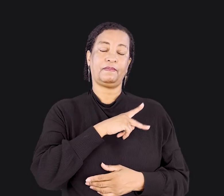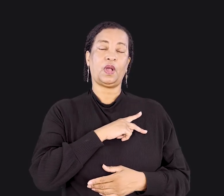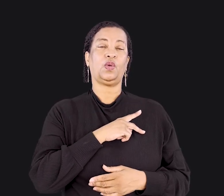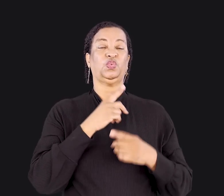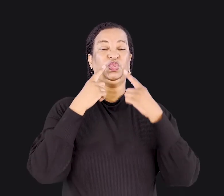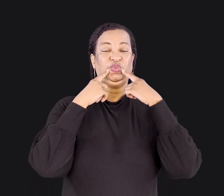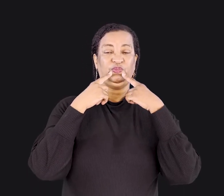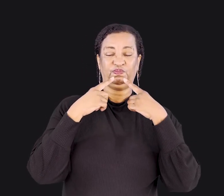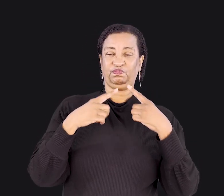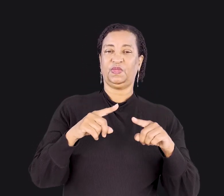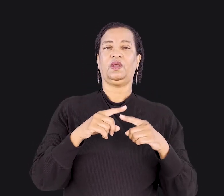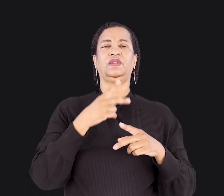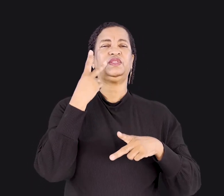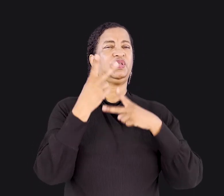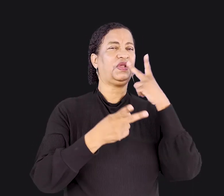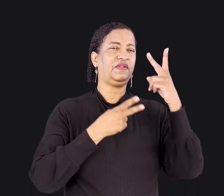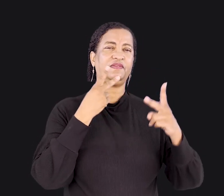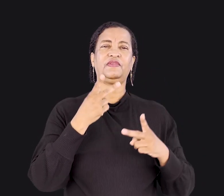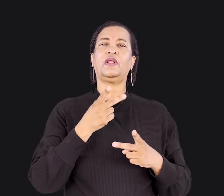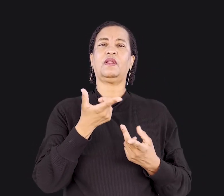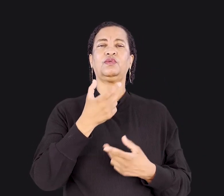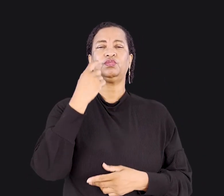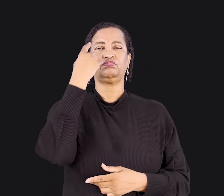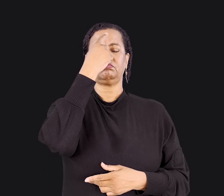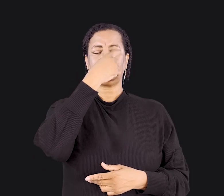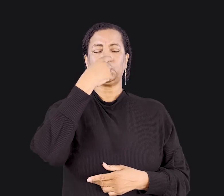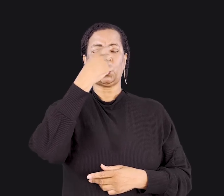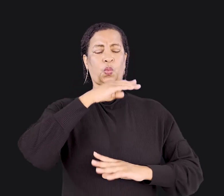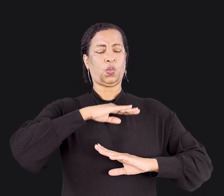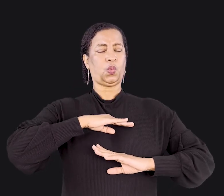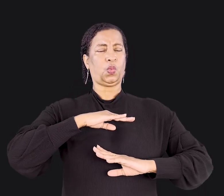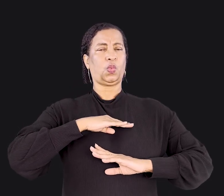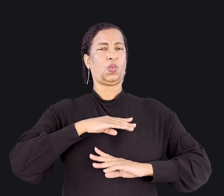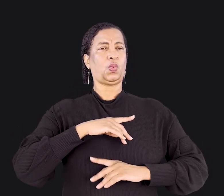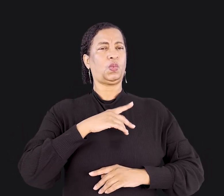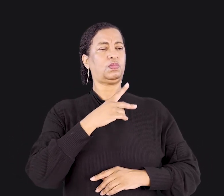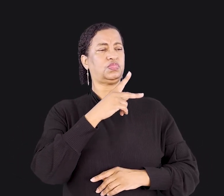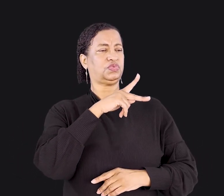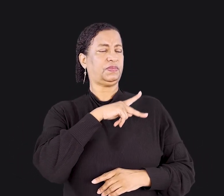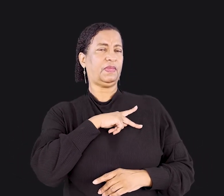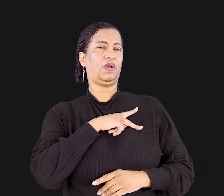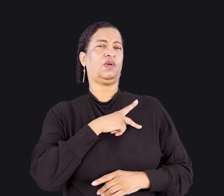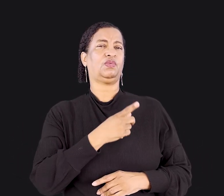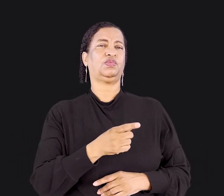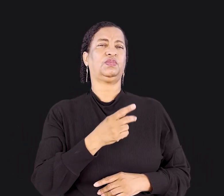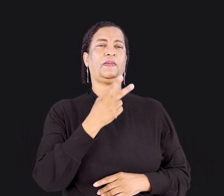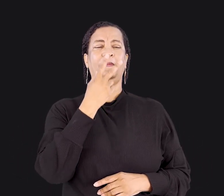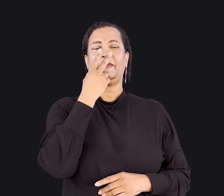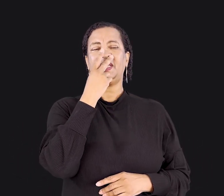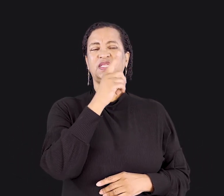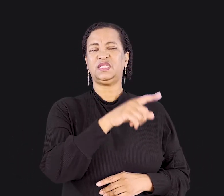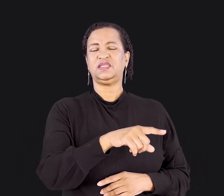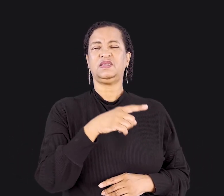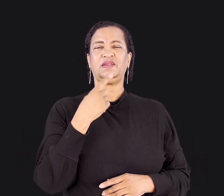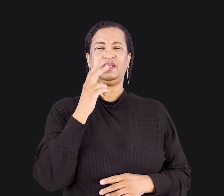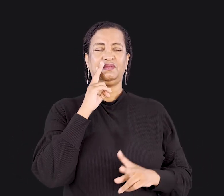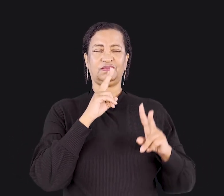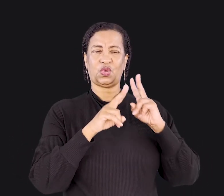Paulo. Eles falaram até de sua aparência física. Ele não devia ter muito para ser olhado,